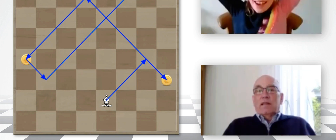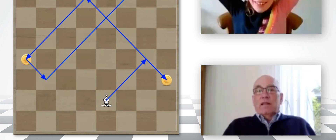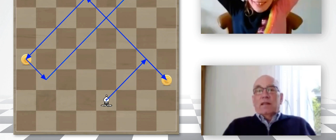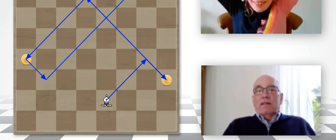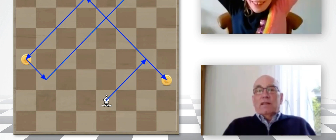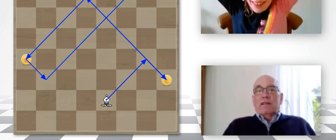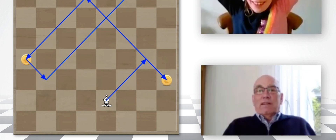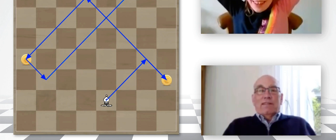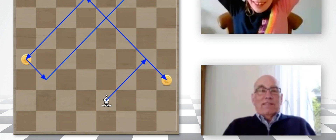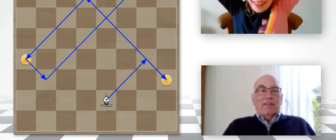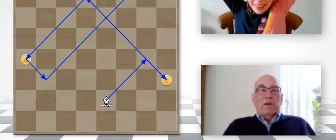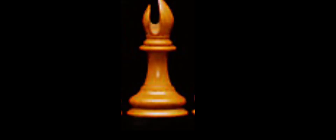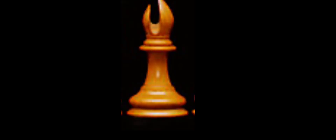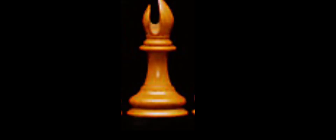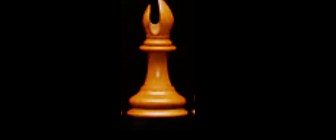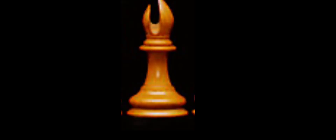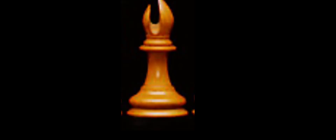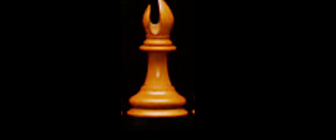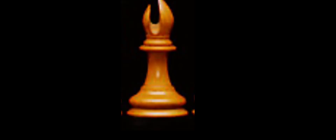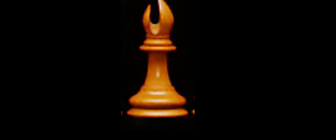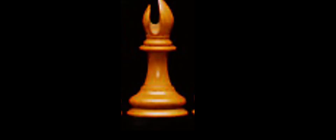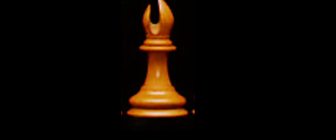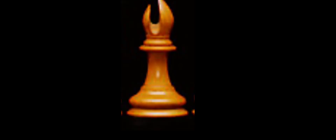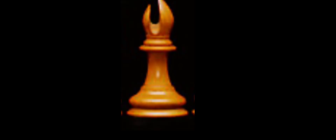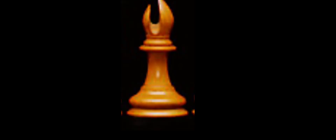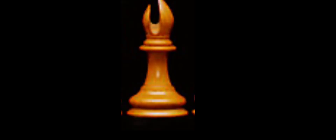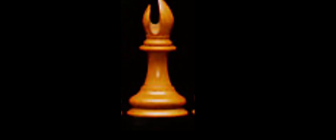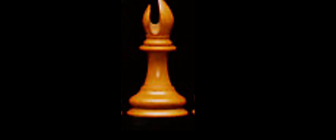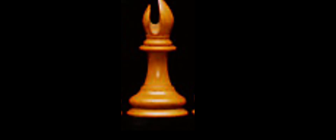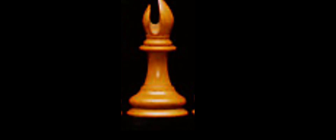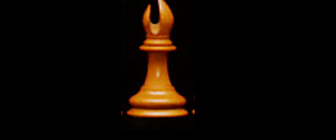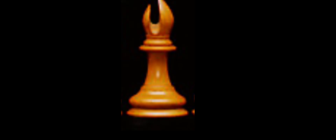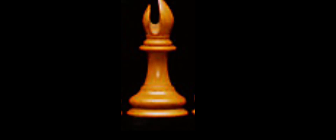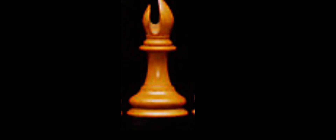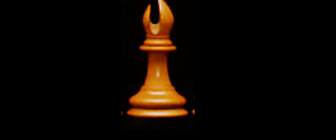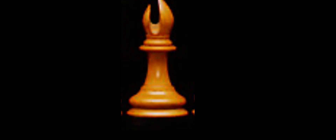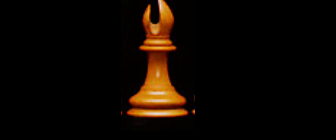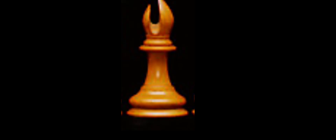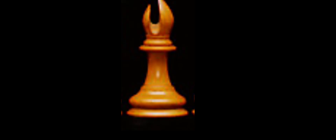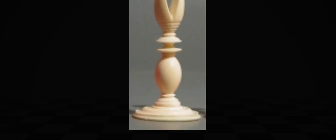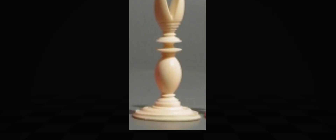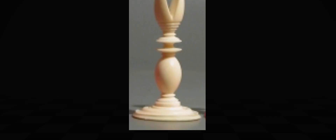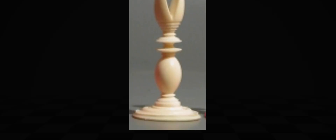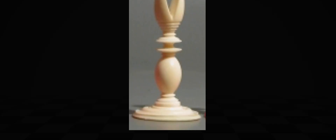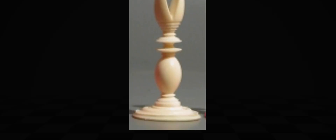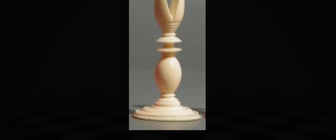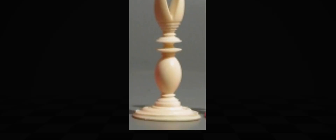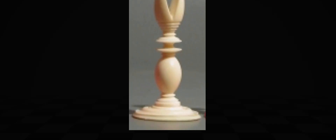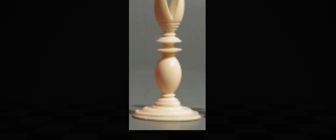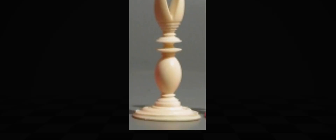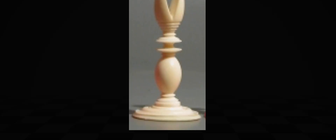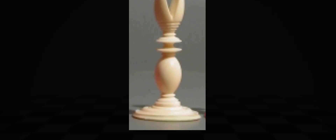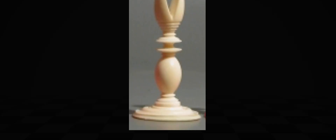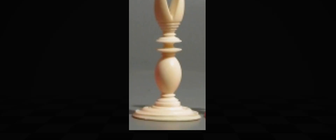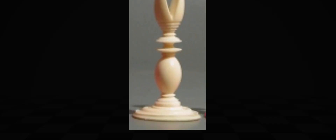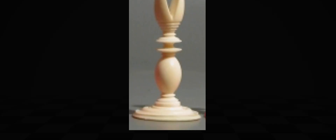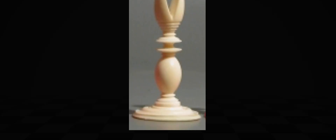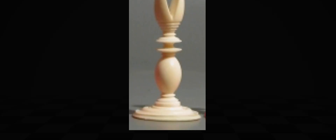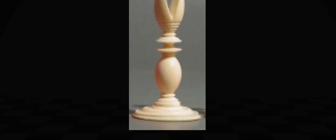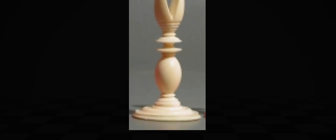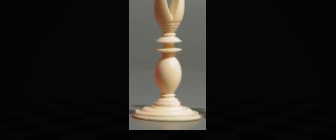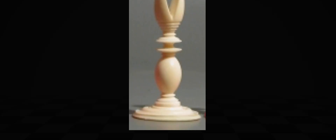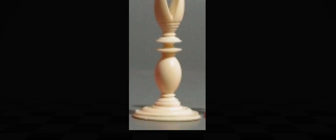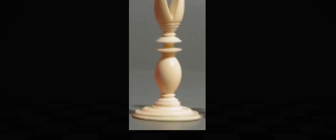Interessant is natuurlijk dat sneetje in de kop van de loper. Waarom? Dan moeten we de geschiedenis